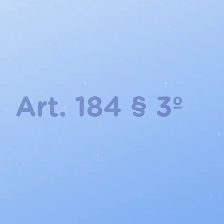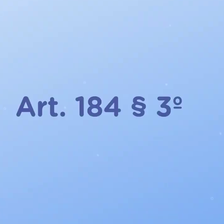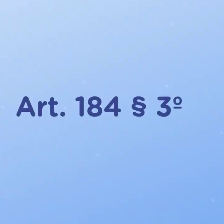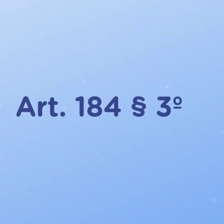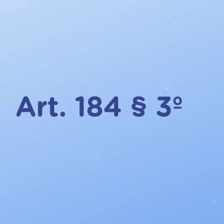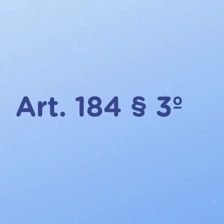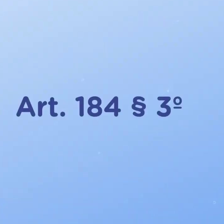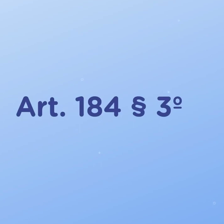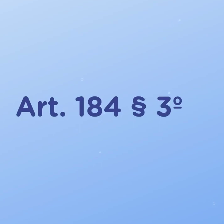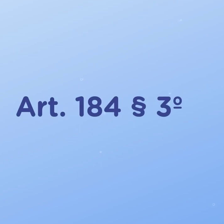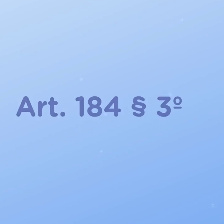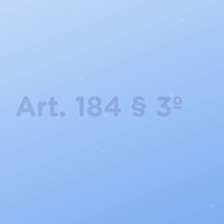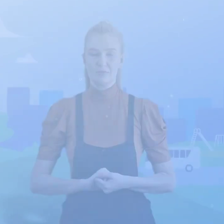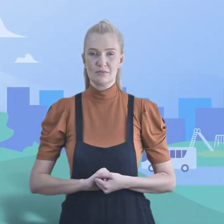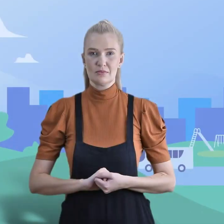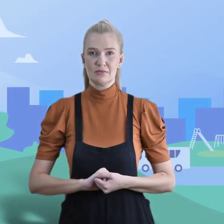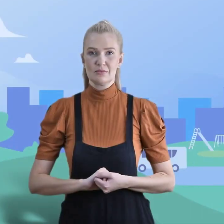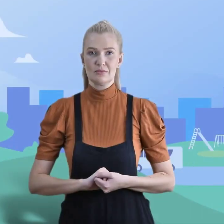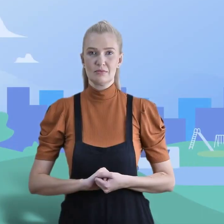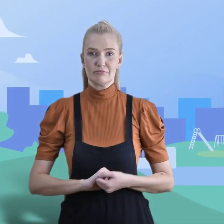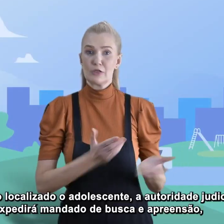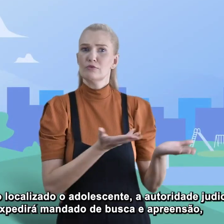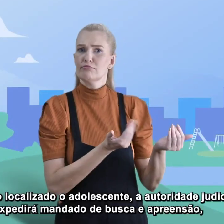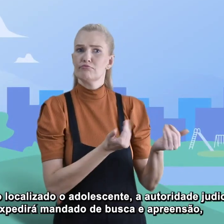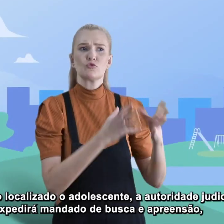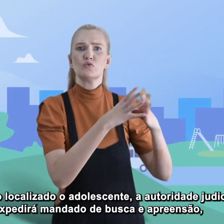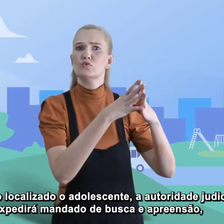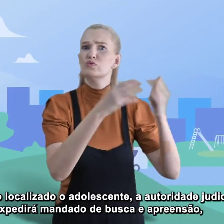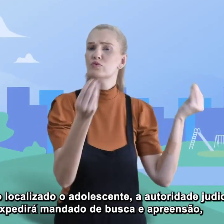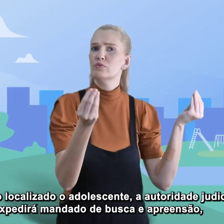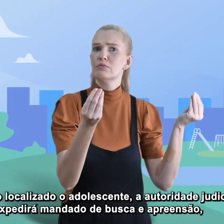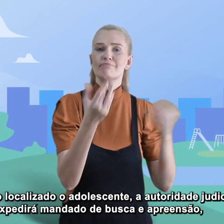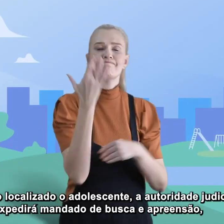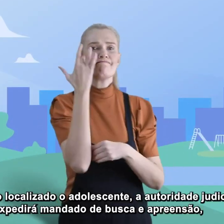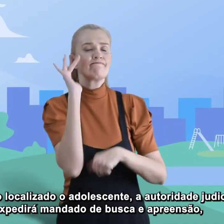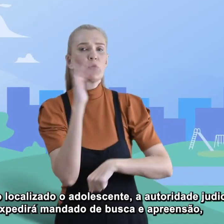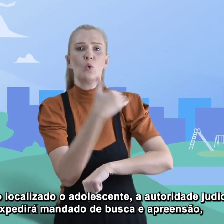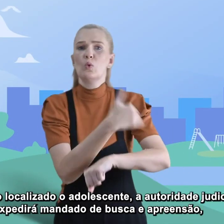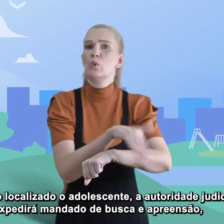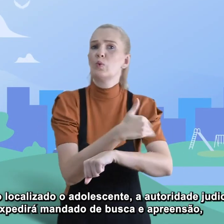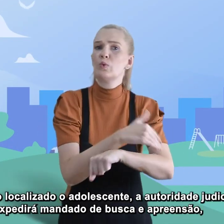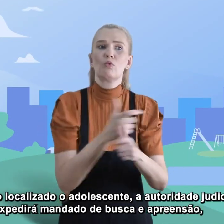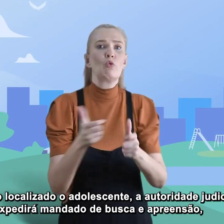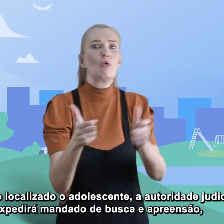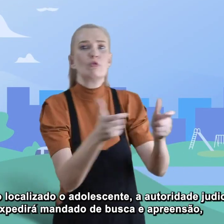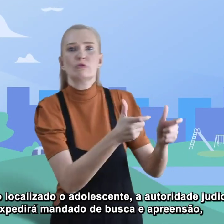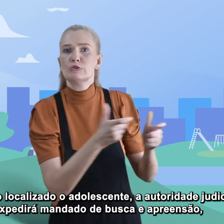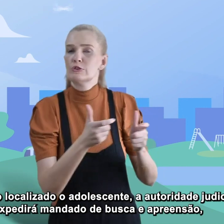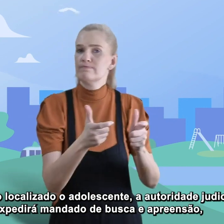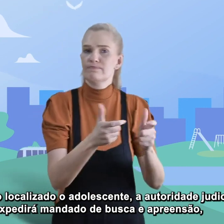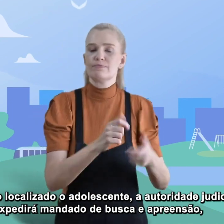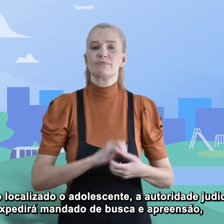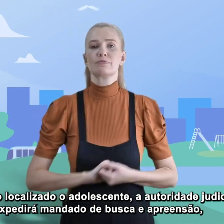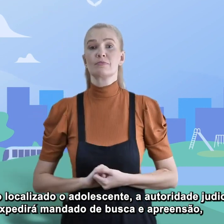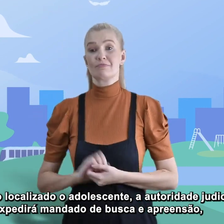Artigo 184, parágrafo 3º. Não sendo localizado o adolescente, a autoridade judiciária expedirá o mandado de